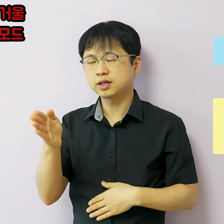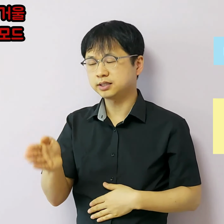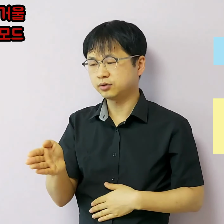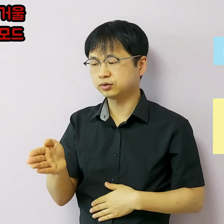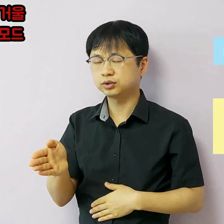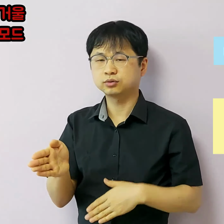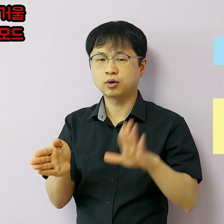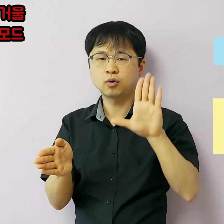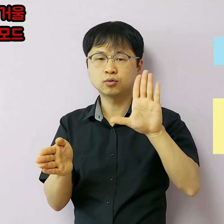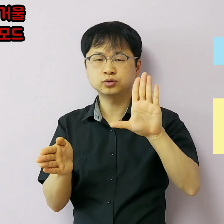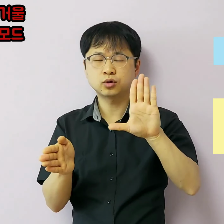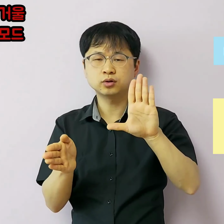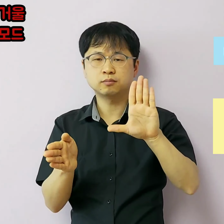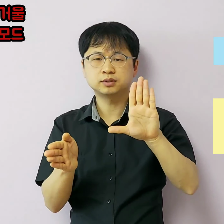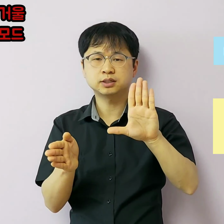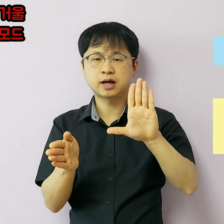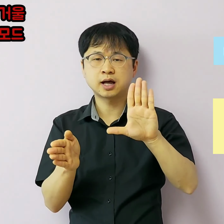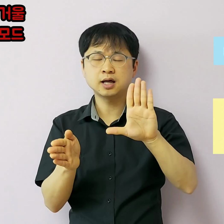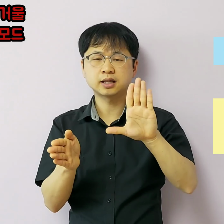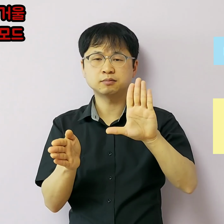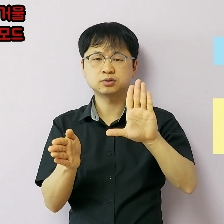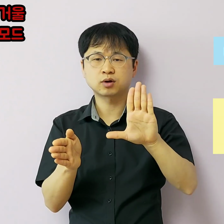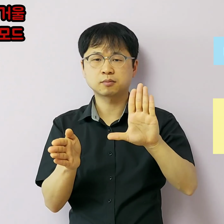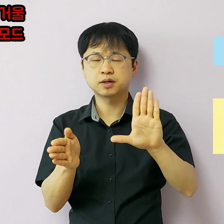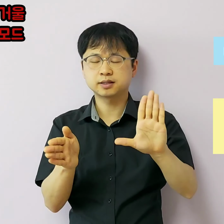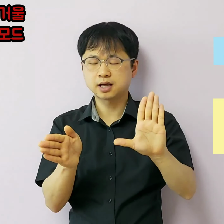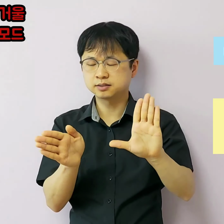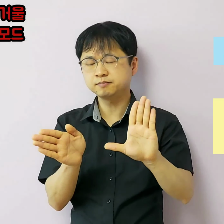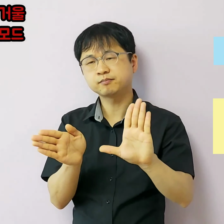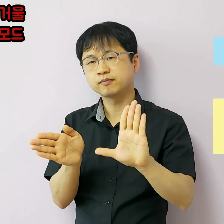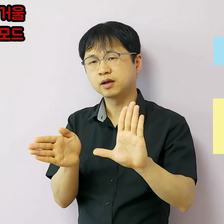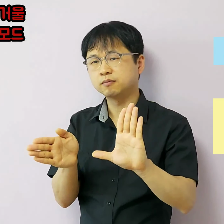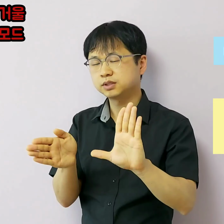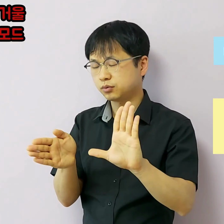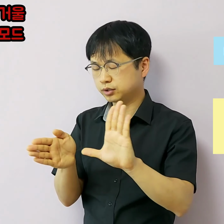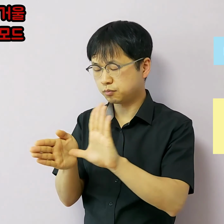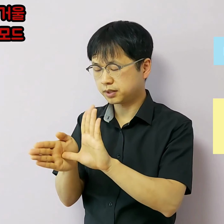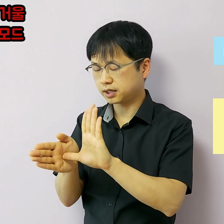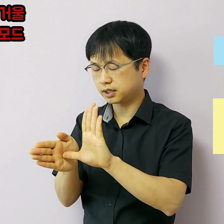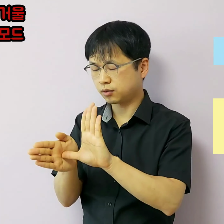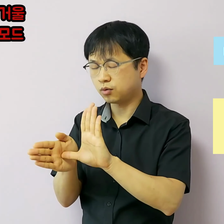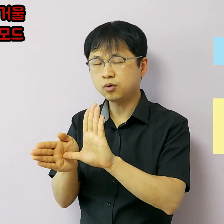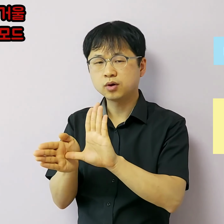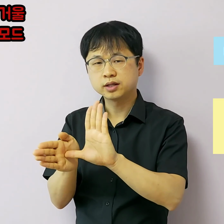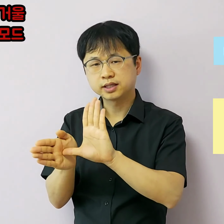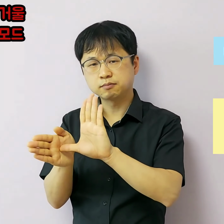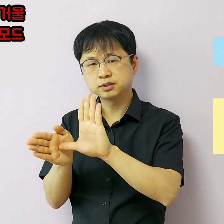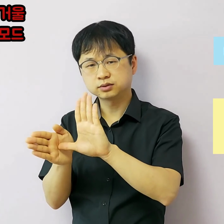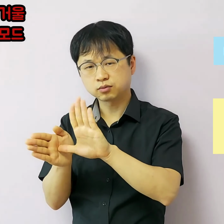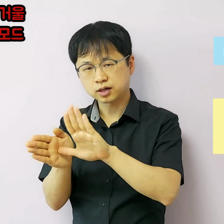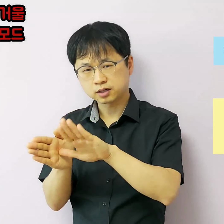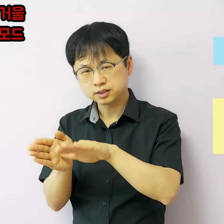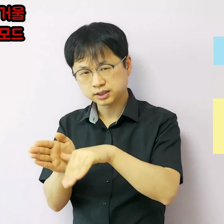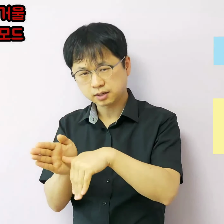날 세워주시고요. 오른손 엄지와 나머지 손가락 편 다음 엄지를 왼손바닥에 대고 나머지 손가락을